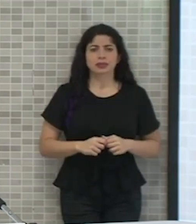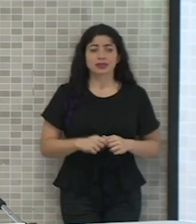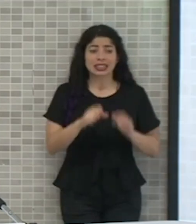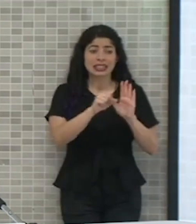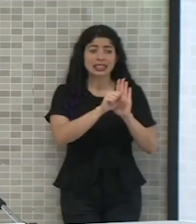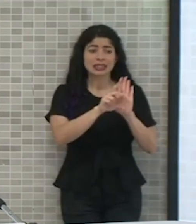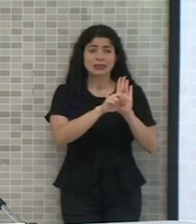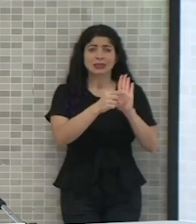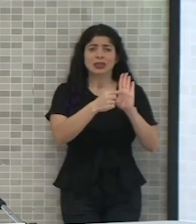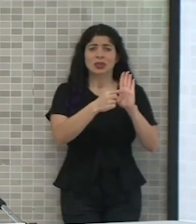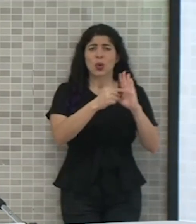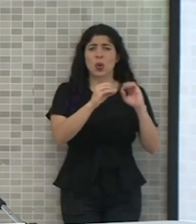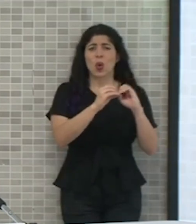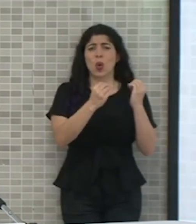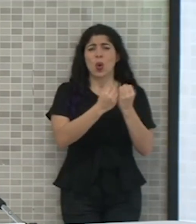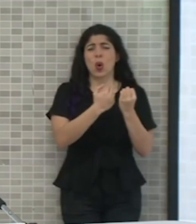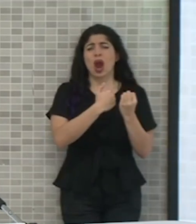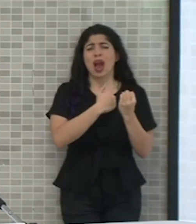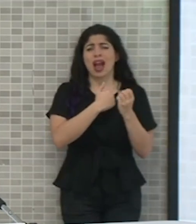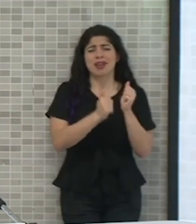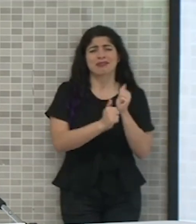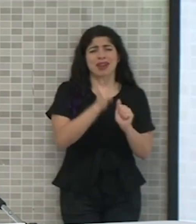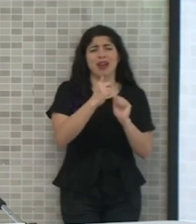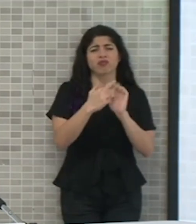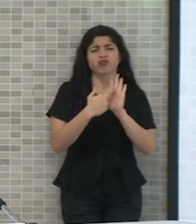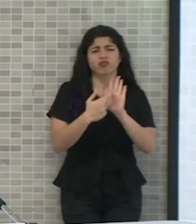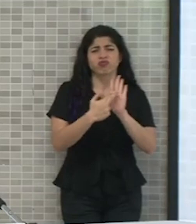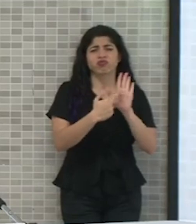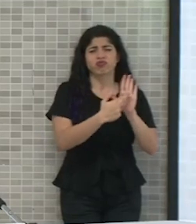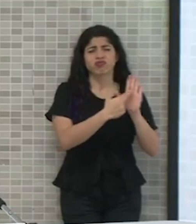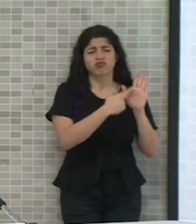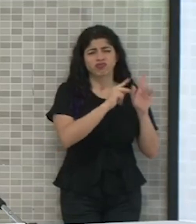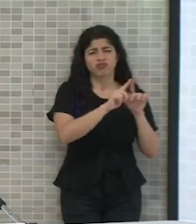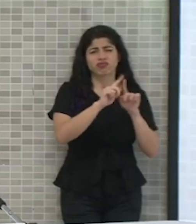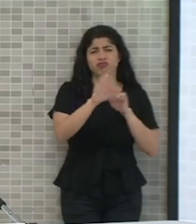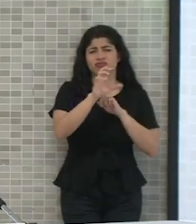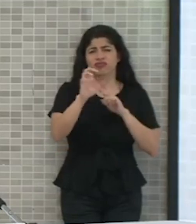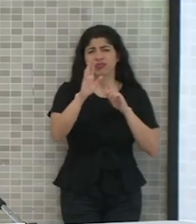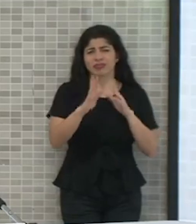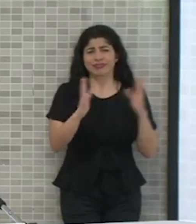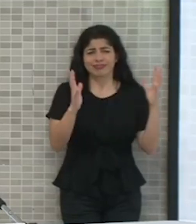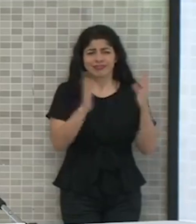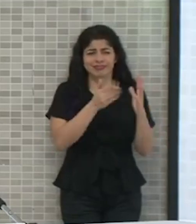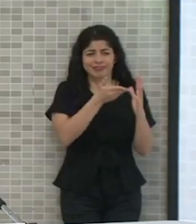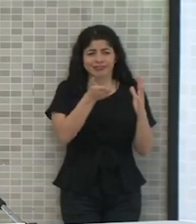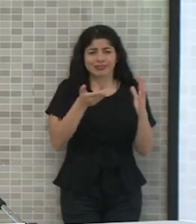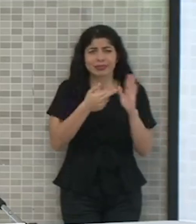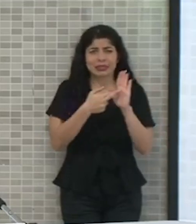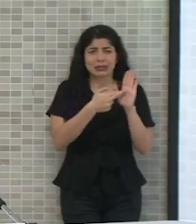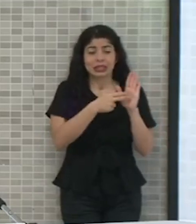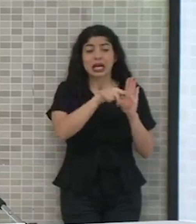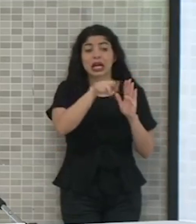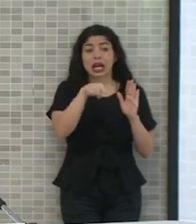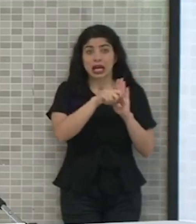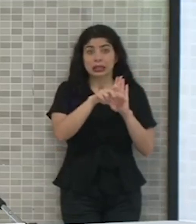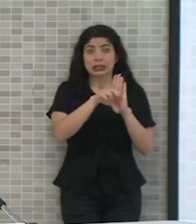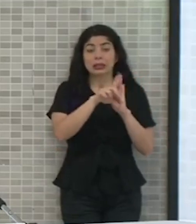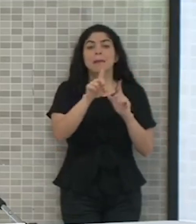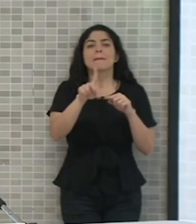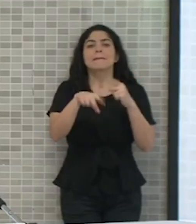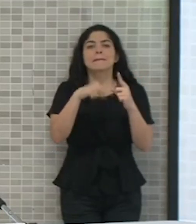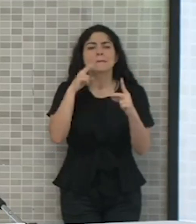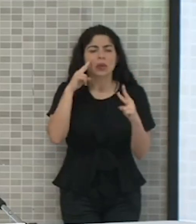el órgano más representativo de todos los costarricenses, conocerá